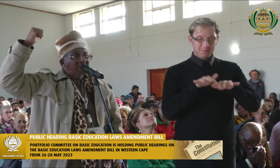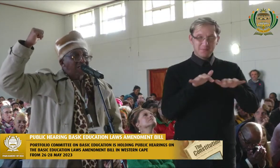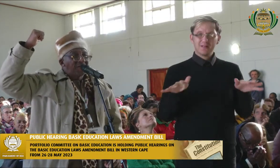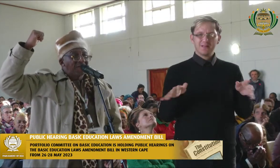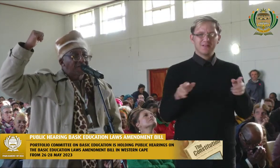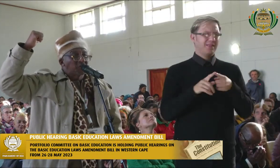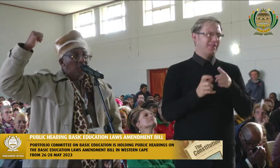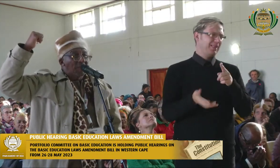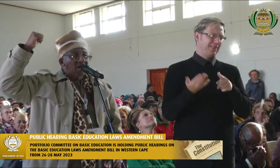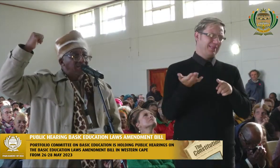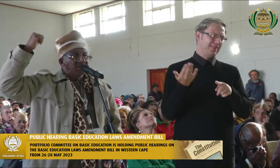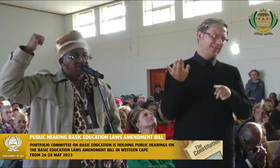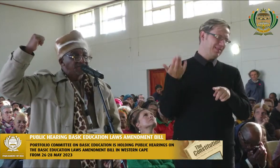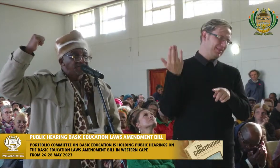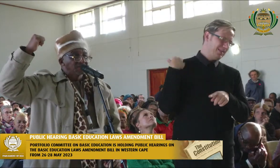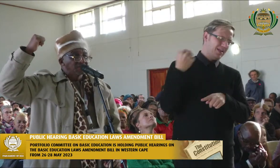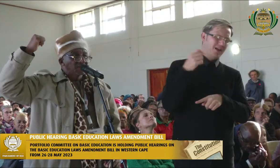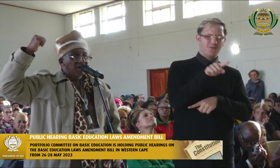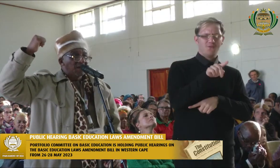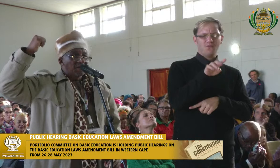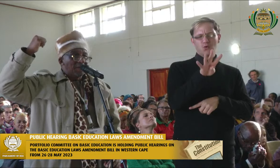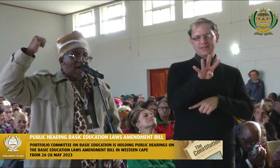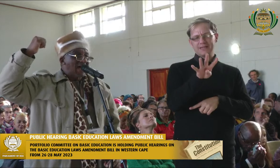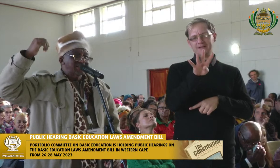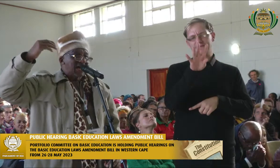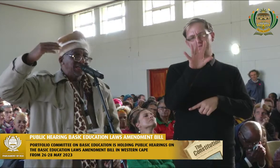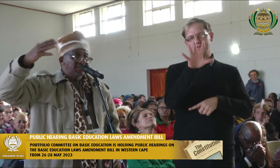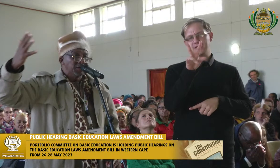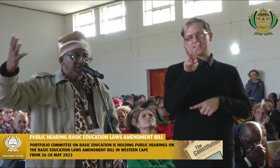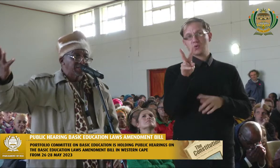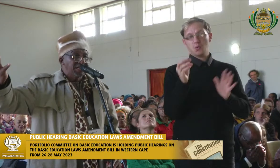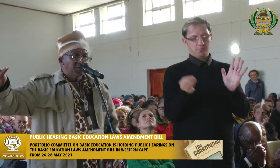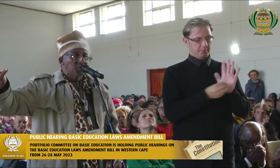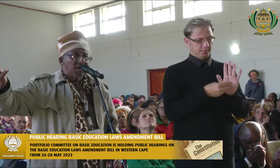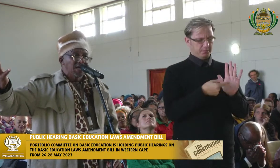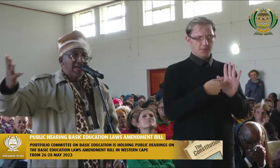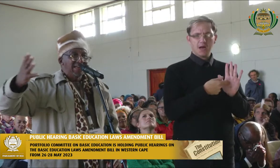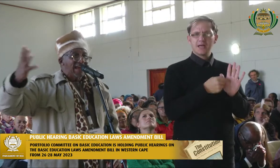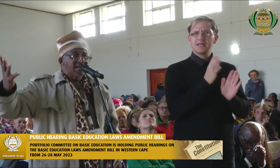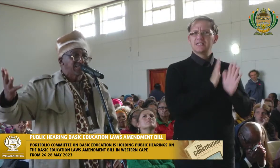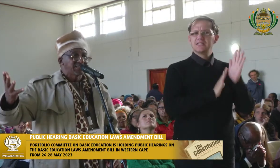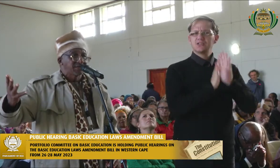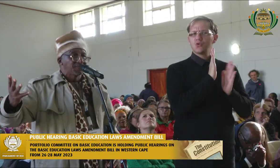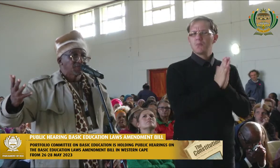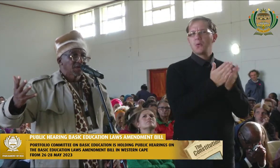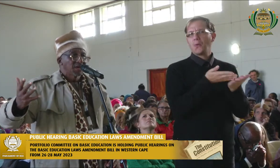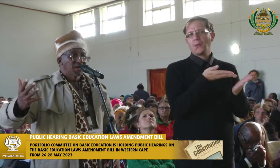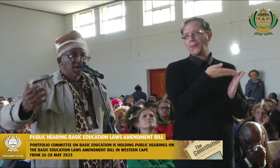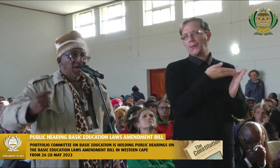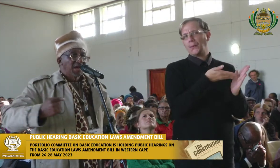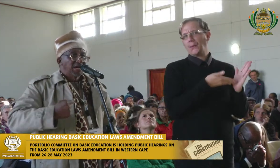het al 1452 begin. Waar staan dit in die geskiedenisboeke? Nergens.